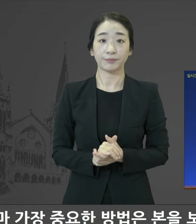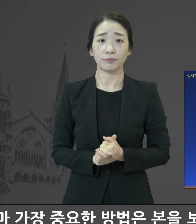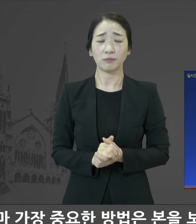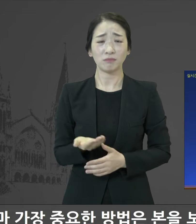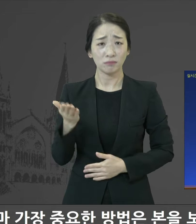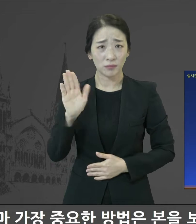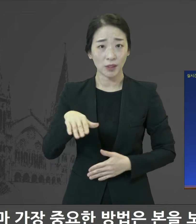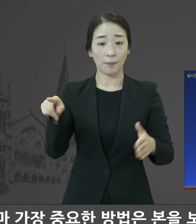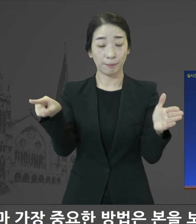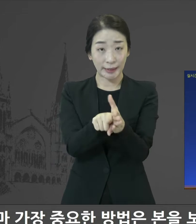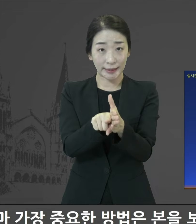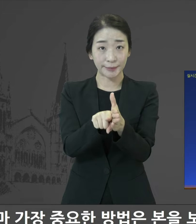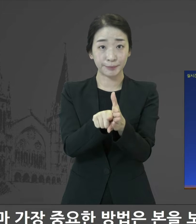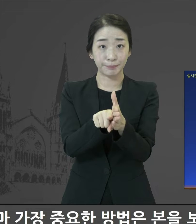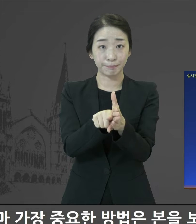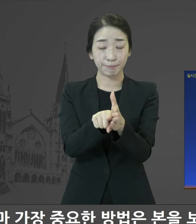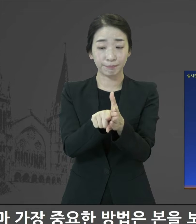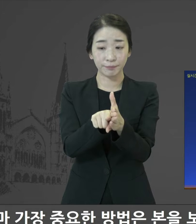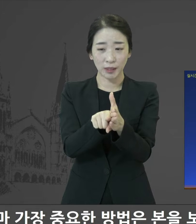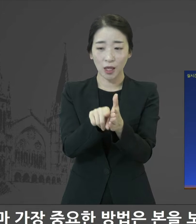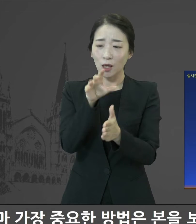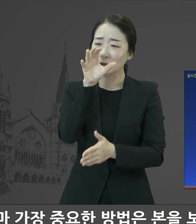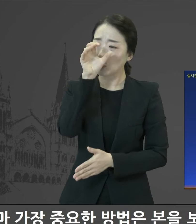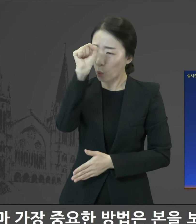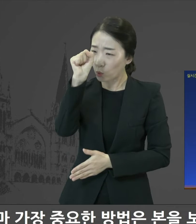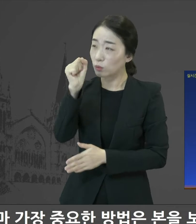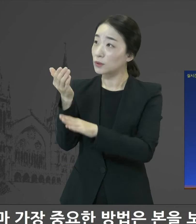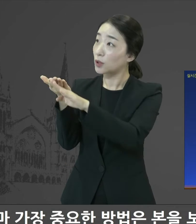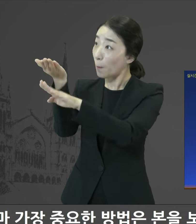믿음이 좋은 선배들을 본받으라.